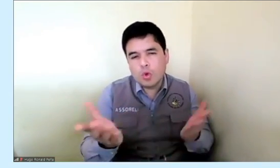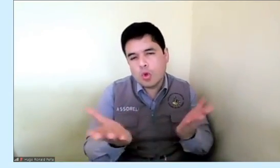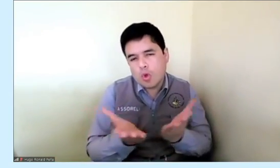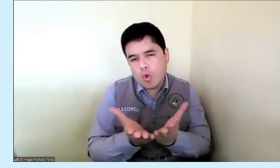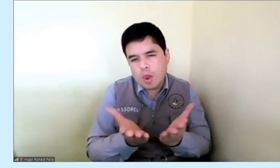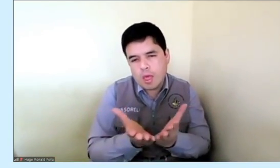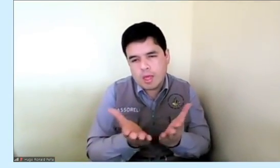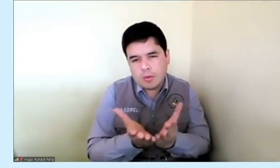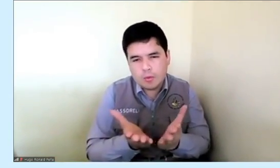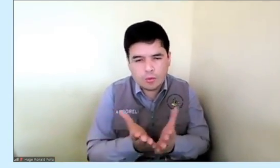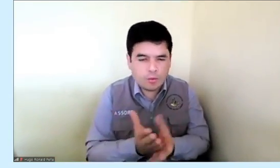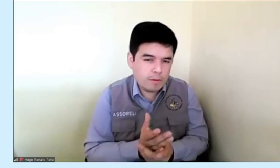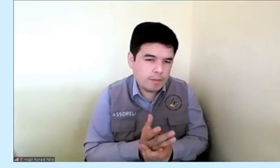está tu colegio?